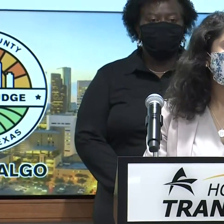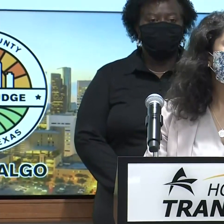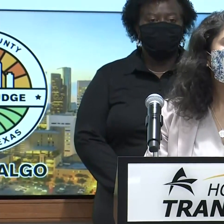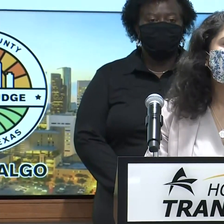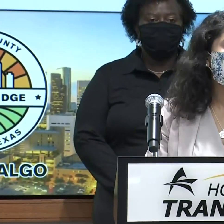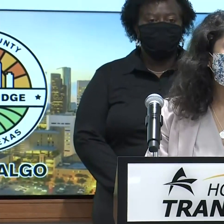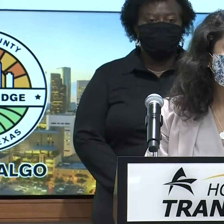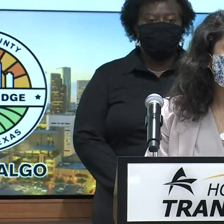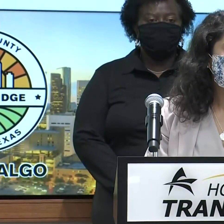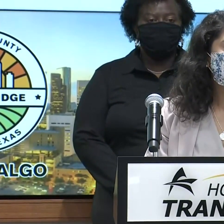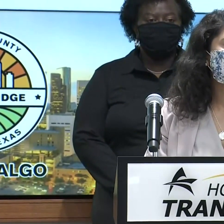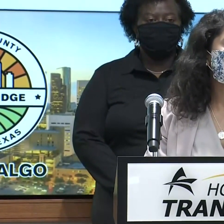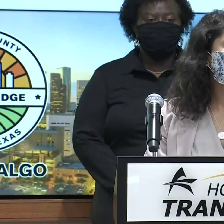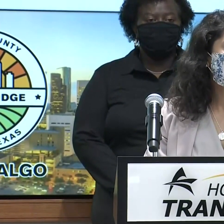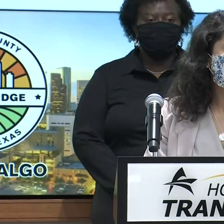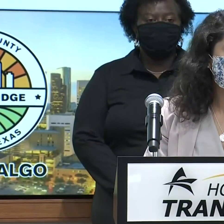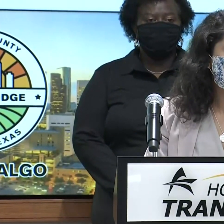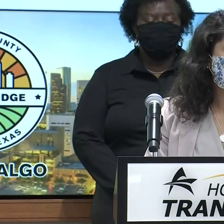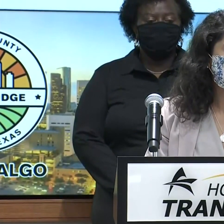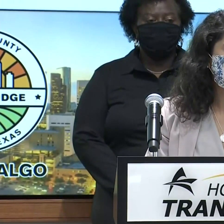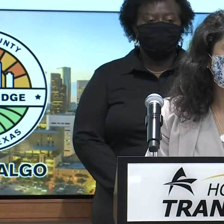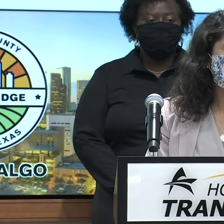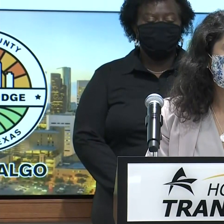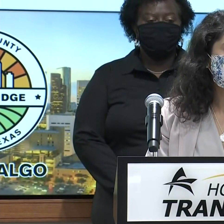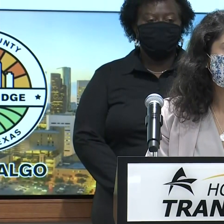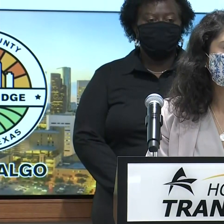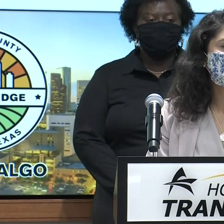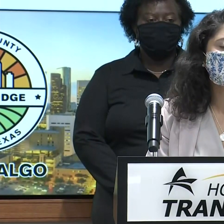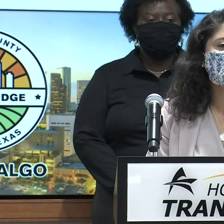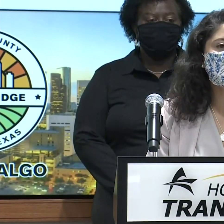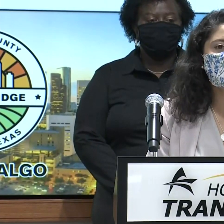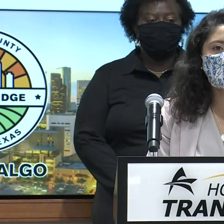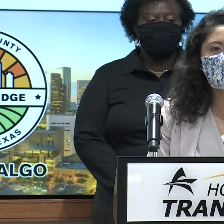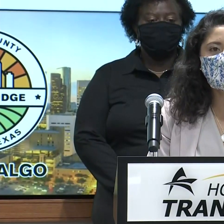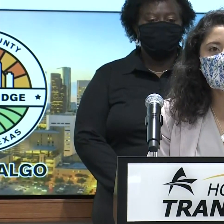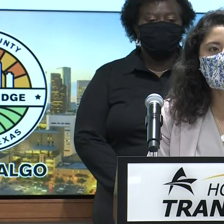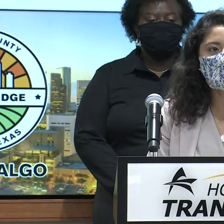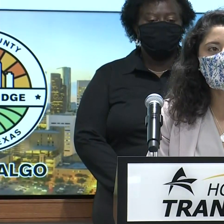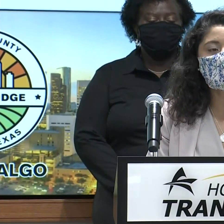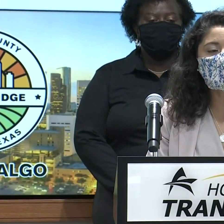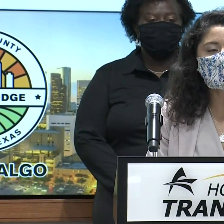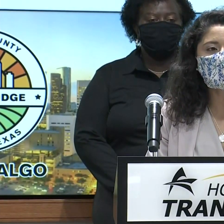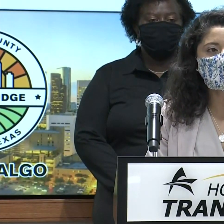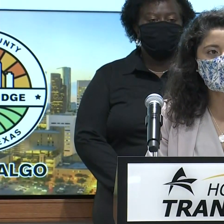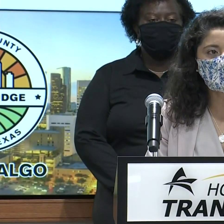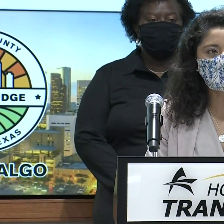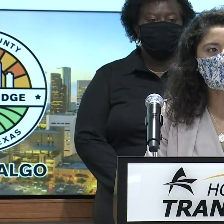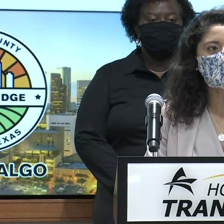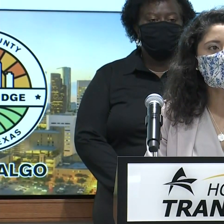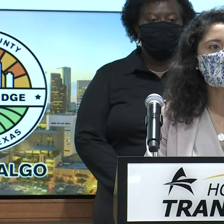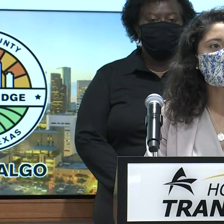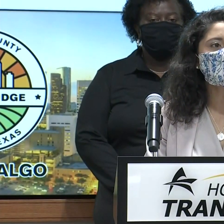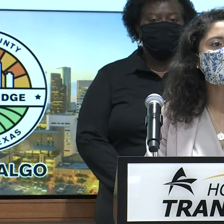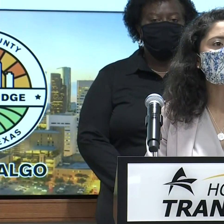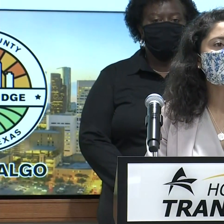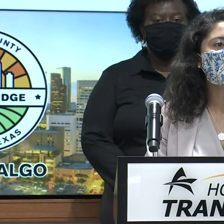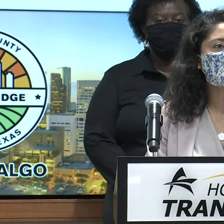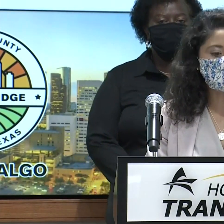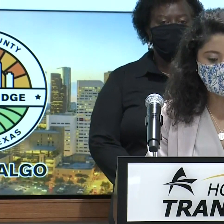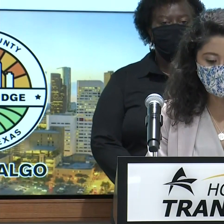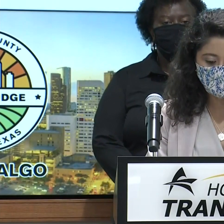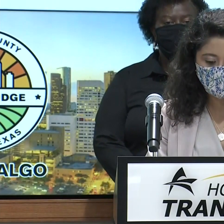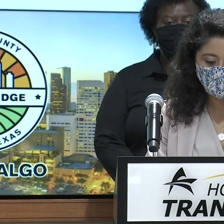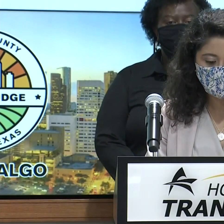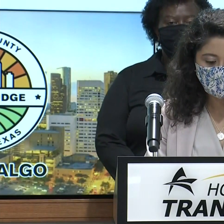muchos retos muy serios, empezando por el hecho de que en nuestro condado la expectativa de vida varía 20 años, dependiendo el